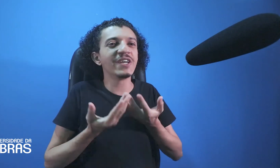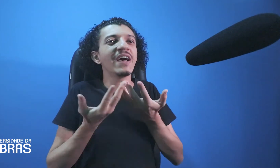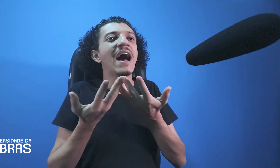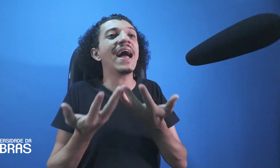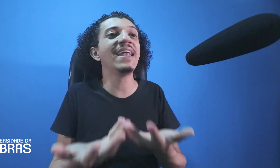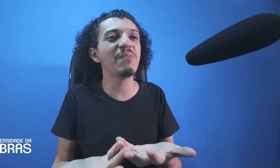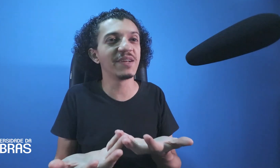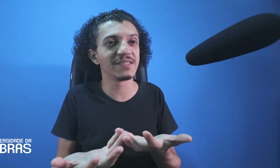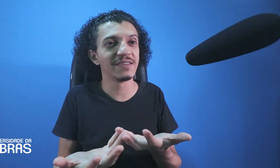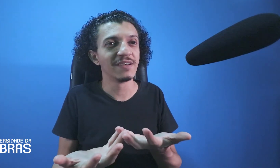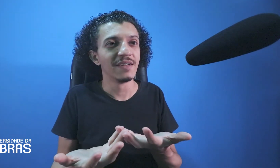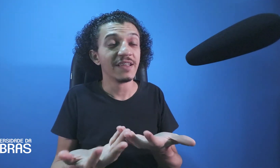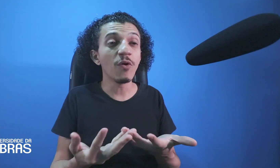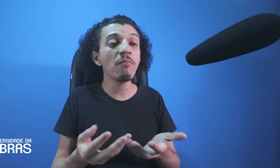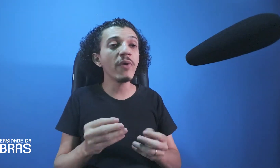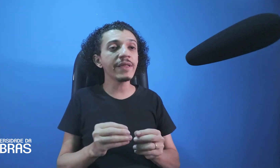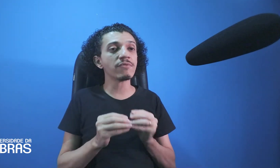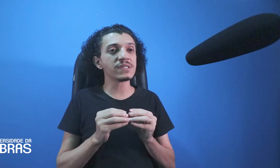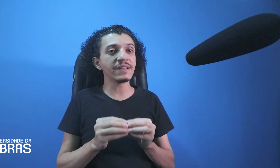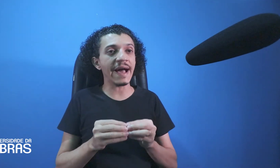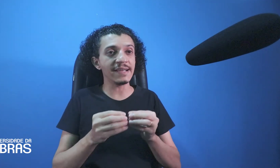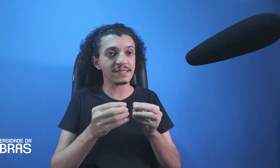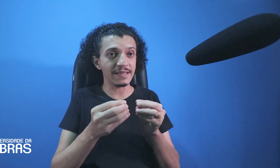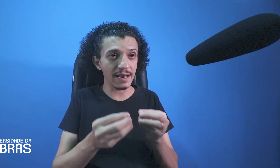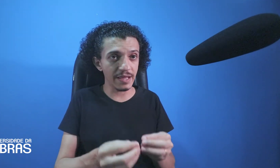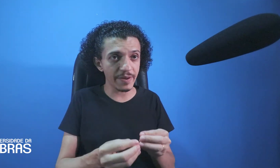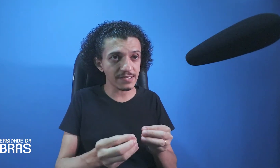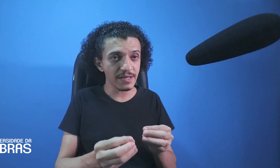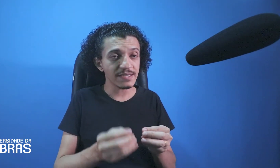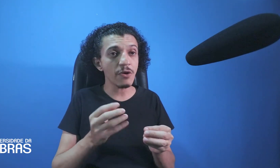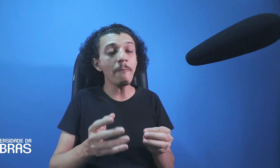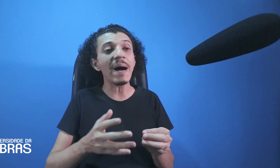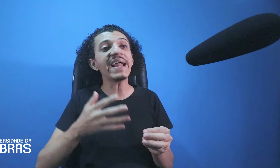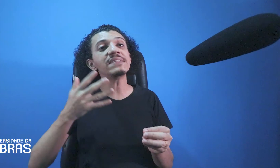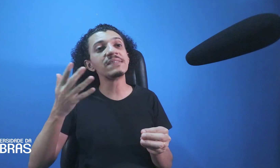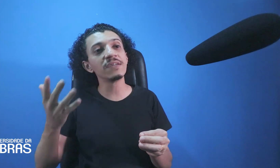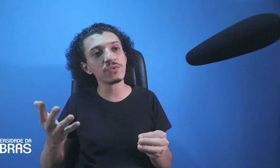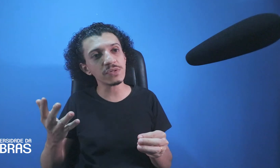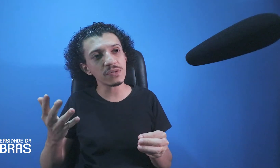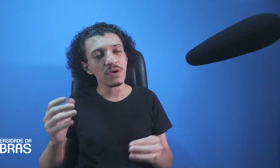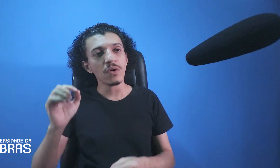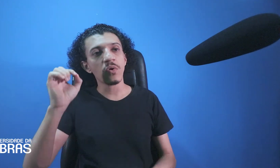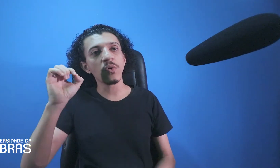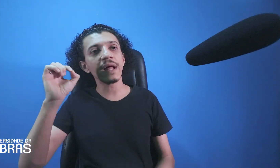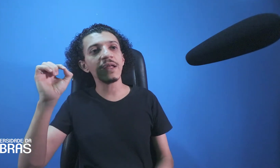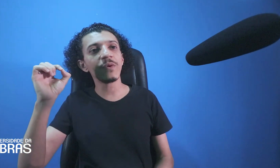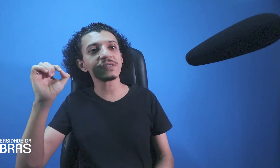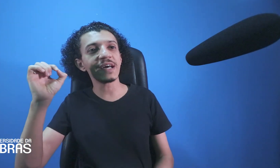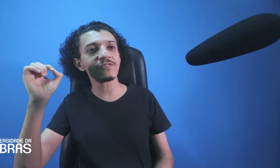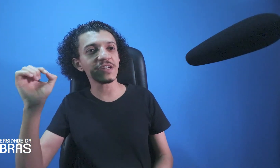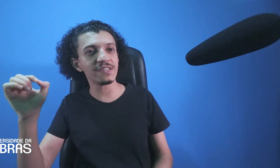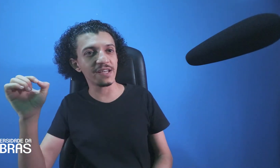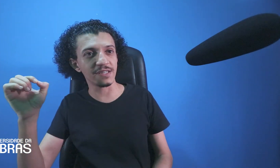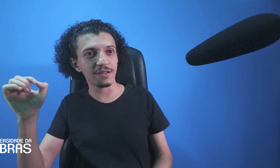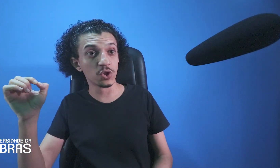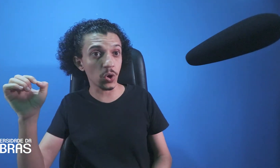surgir a Libras. Então, muitos sinais da Libras são parecidos com o da língua de sinais francesa.